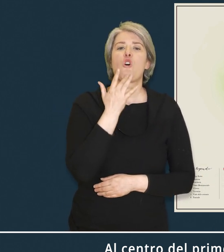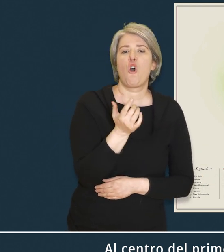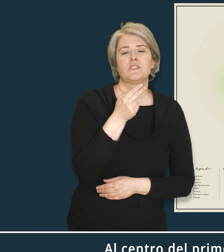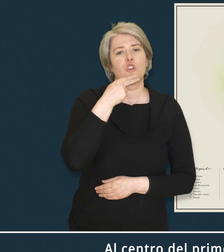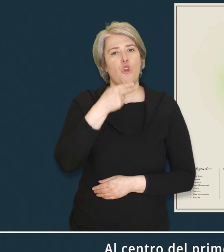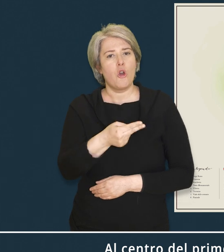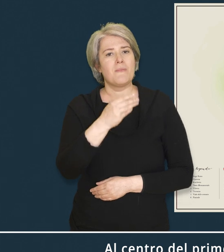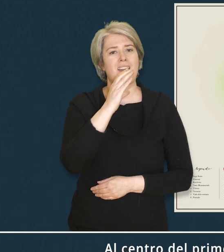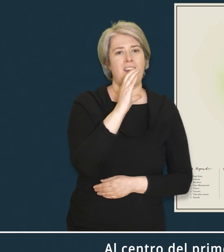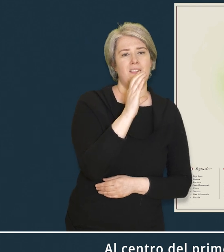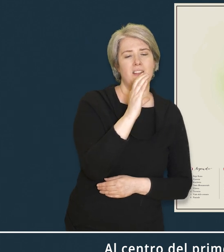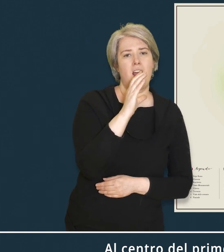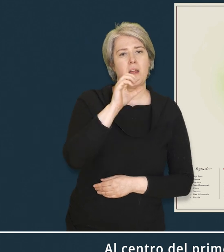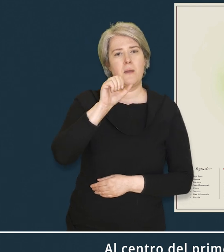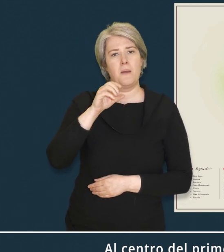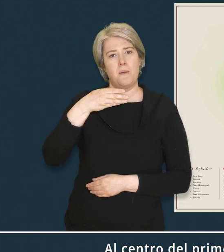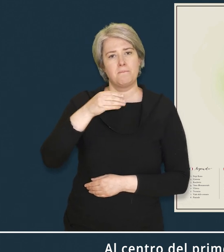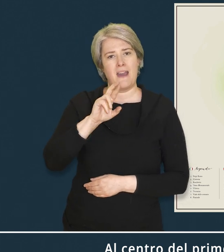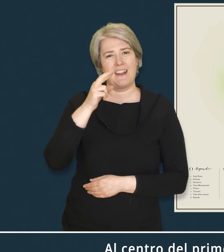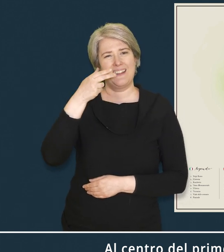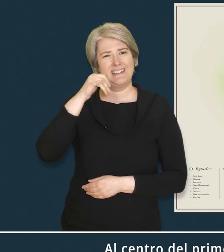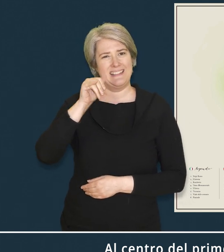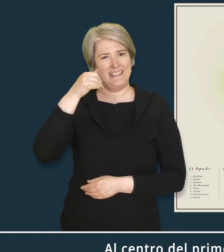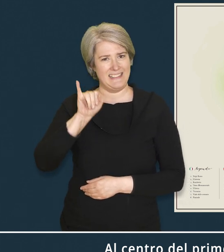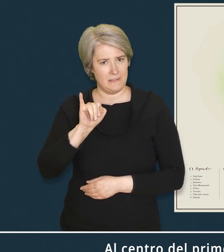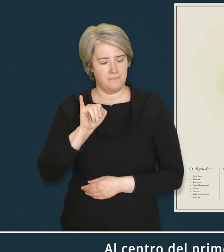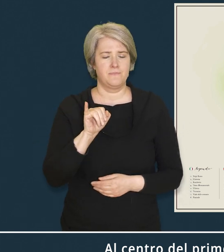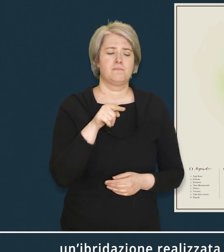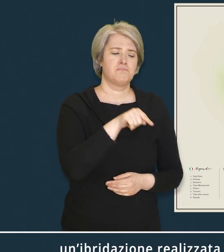rosa Cardinal Martini.